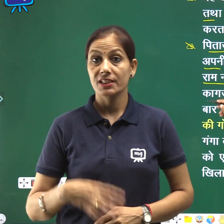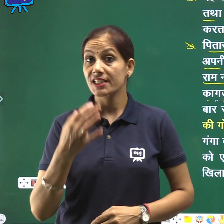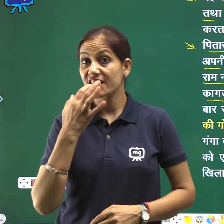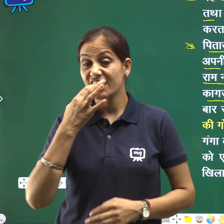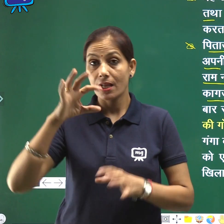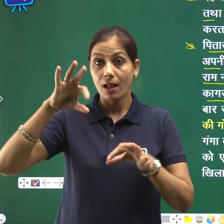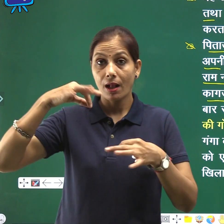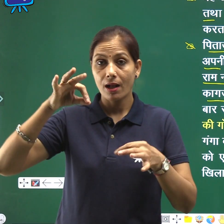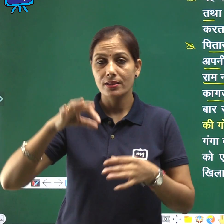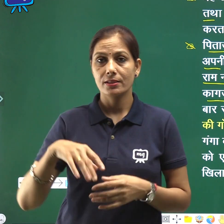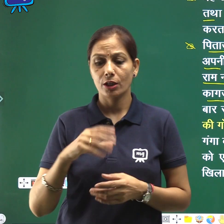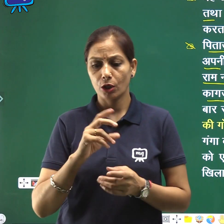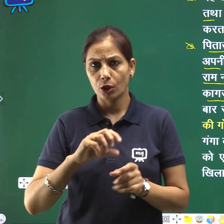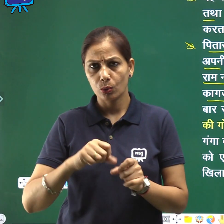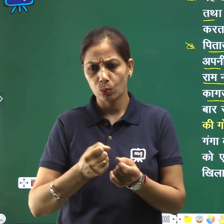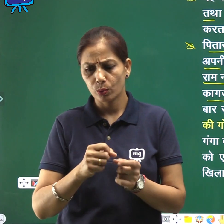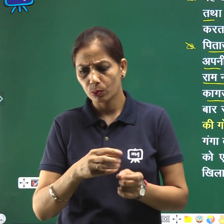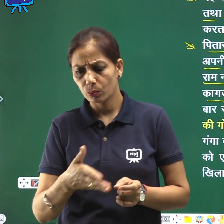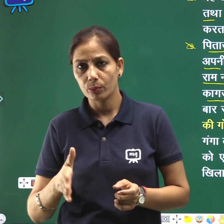कागज के टुकड़ों पर